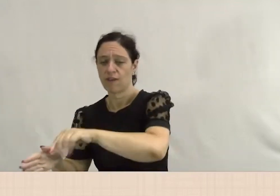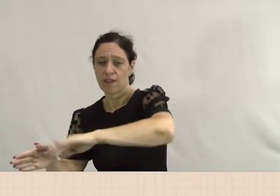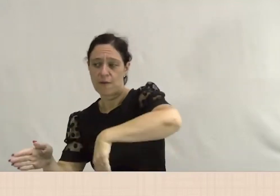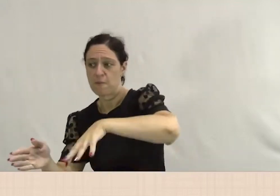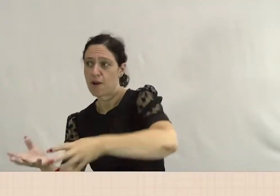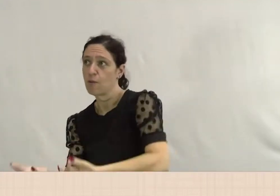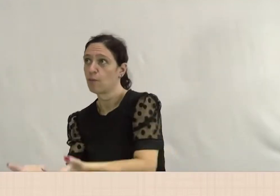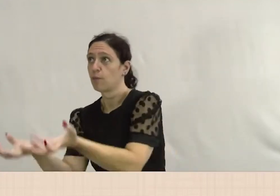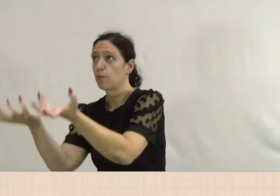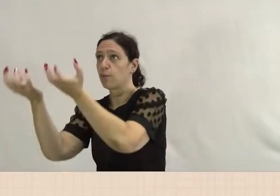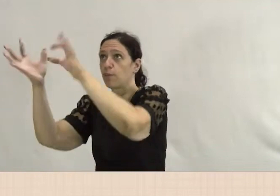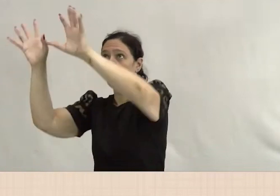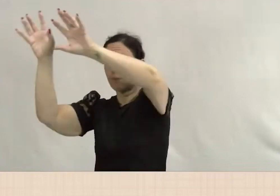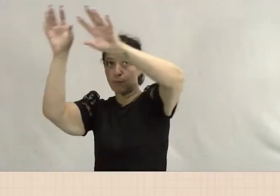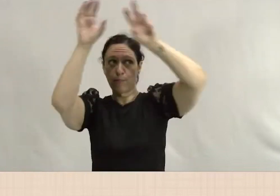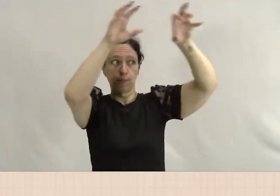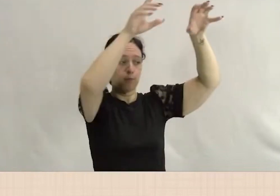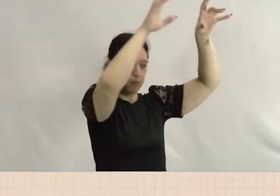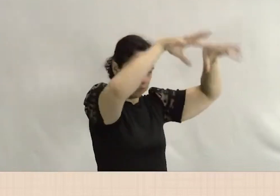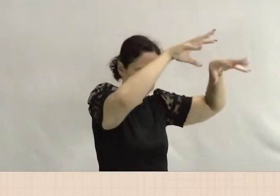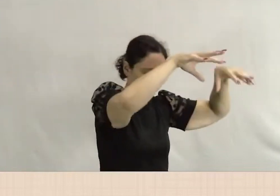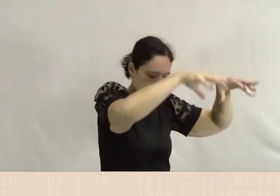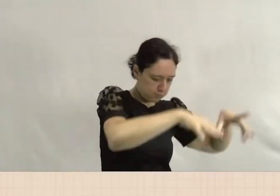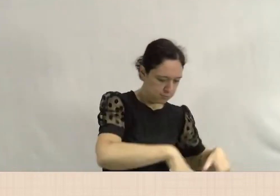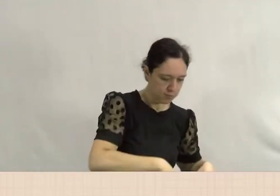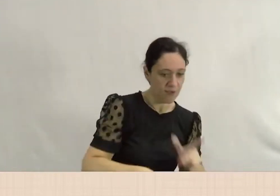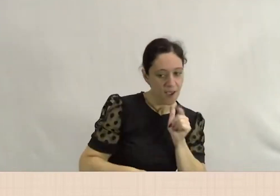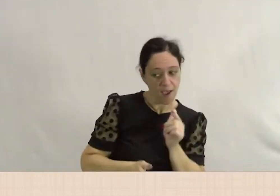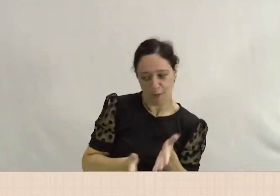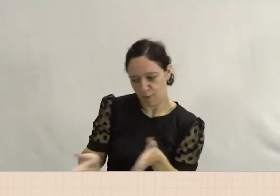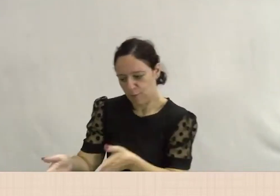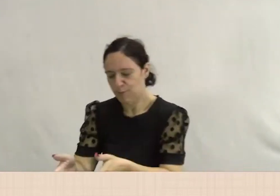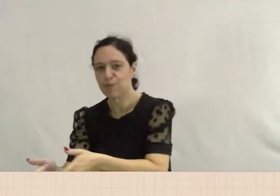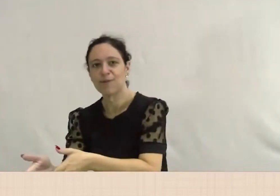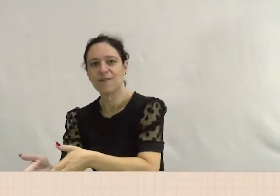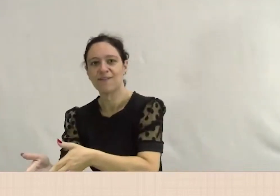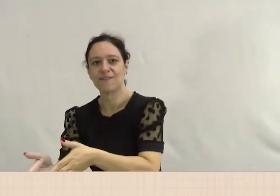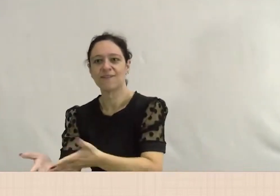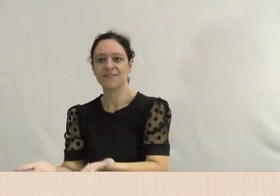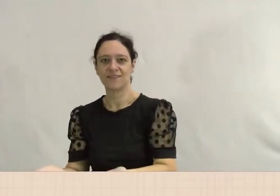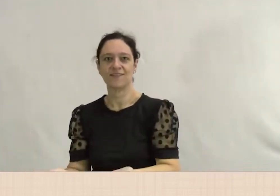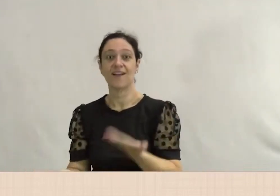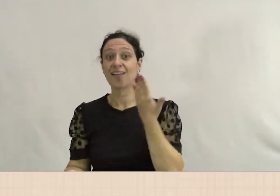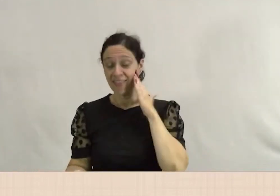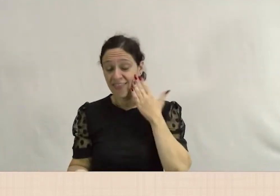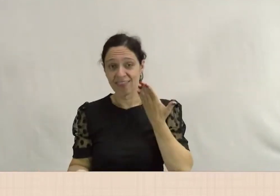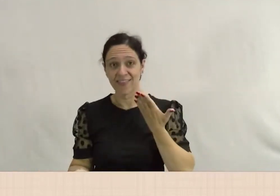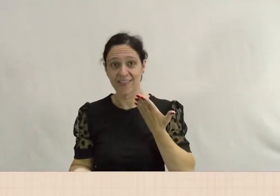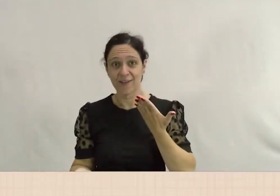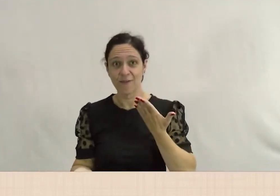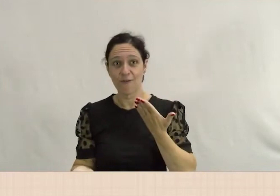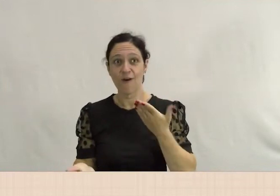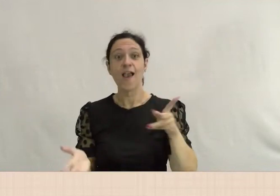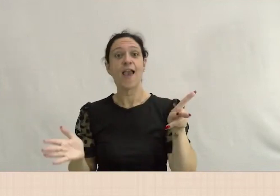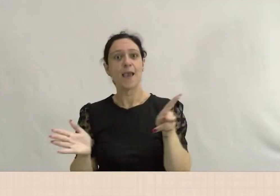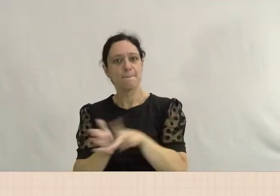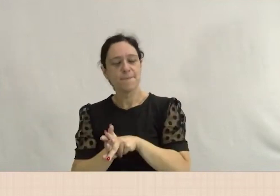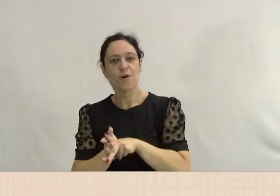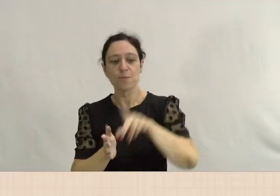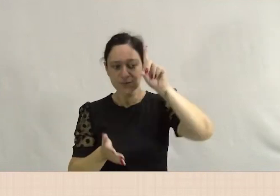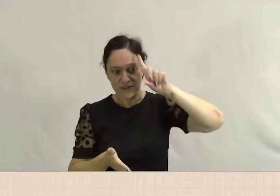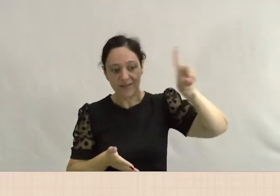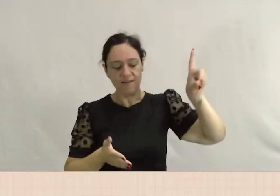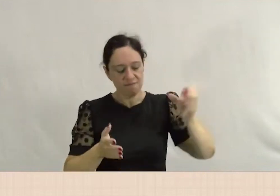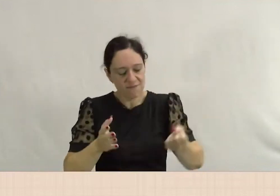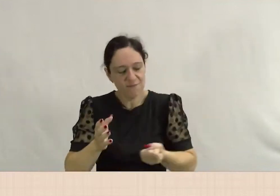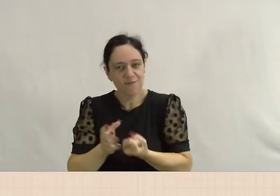Se não fosse por essa lei da física, nós não teríamos essa movimentação. Nós não